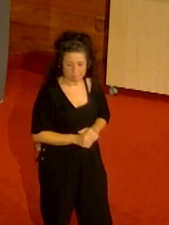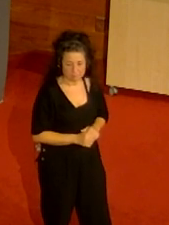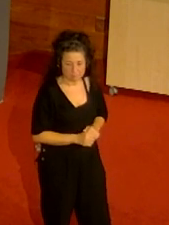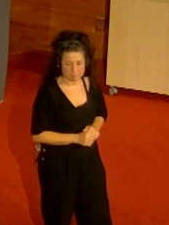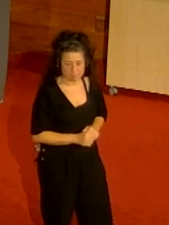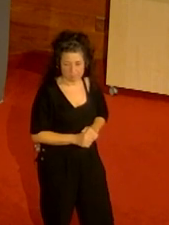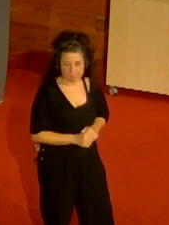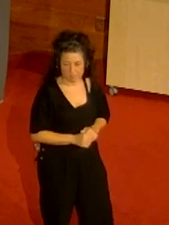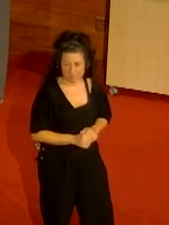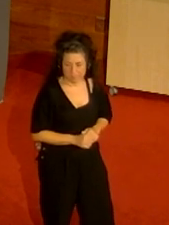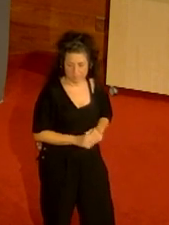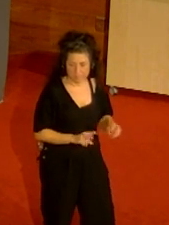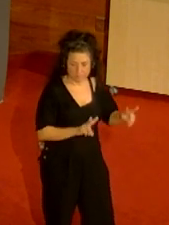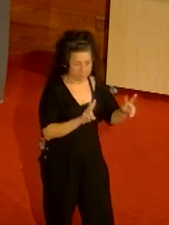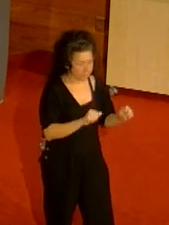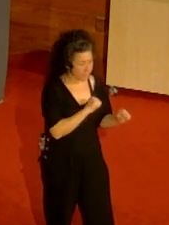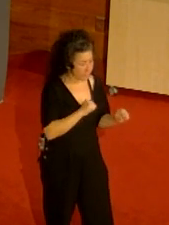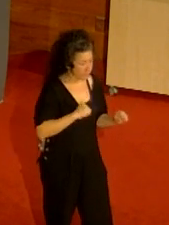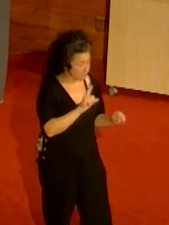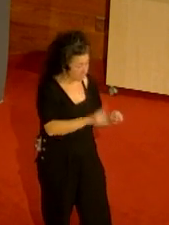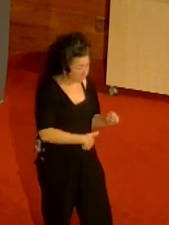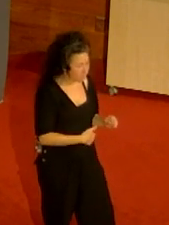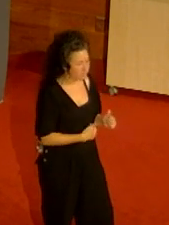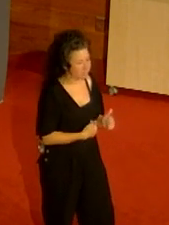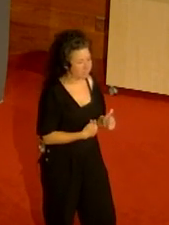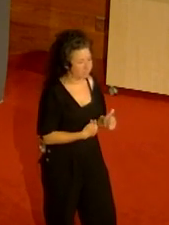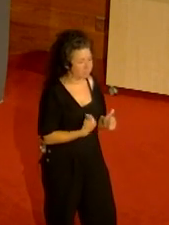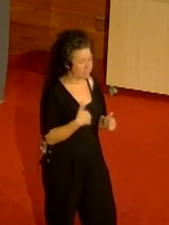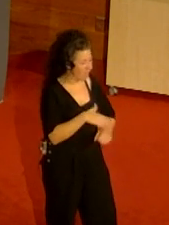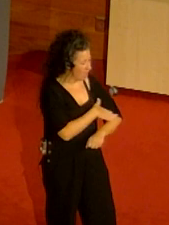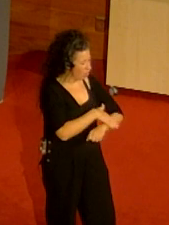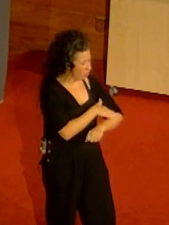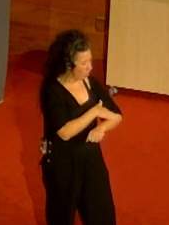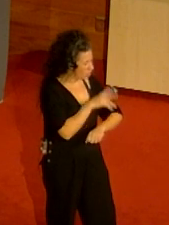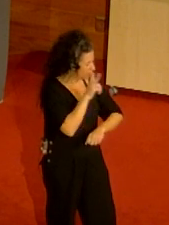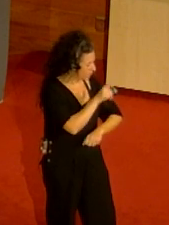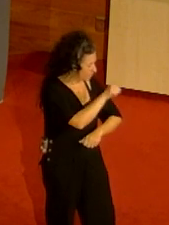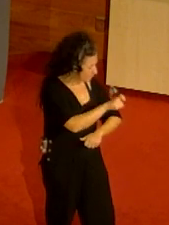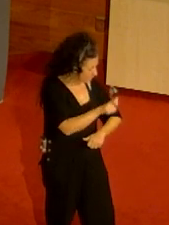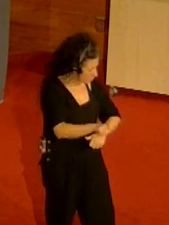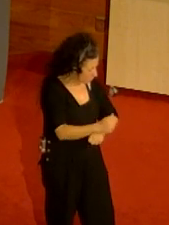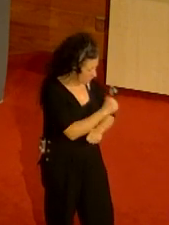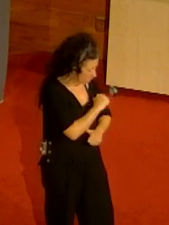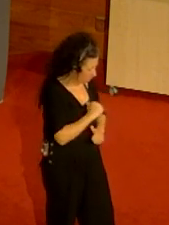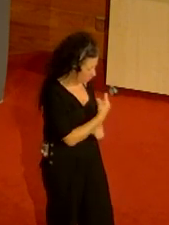Y a nivel individual también. Cada vez más los gobiernos ya miran persona a persona, que es una forma de...